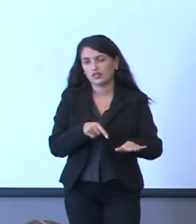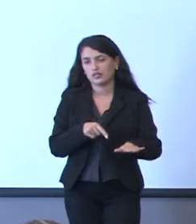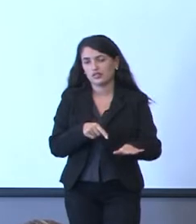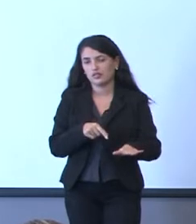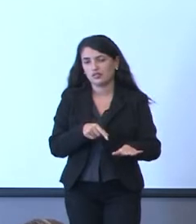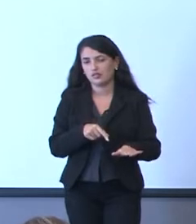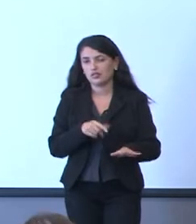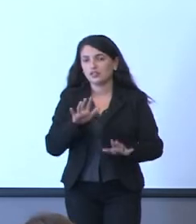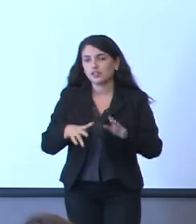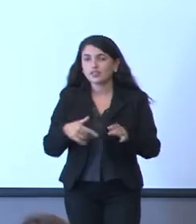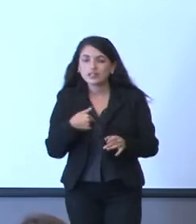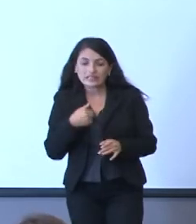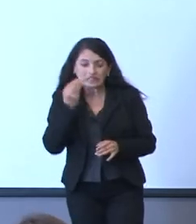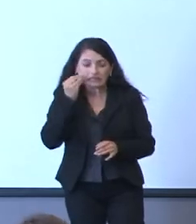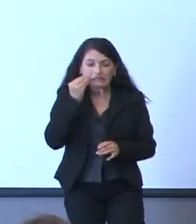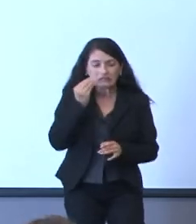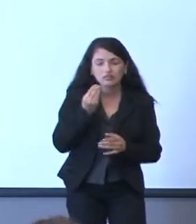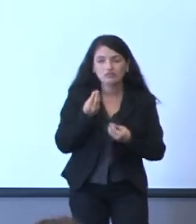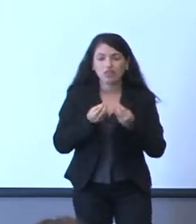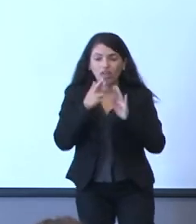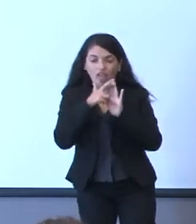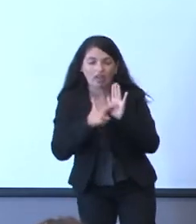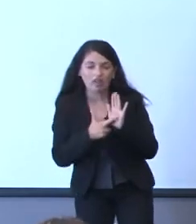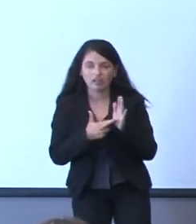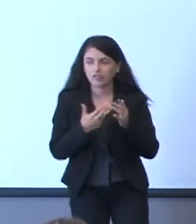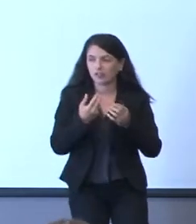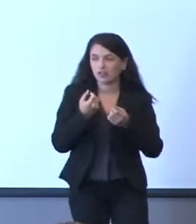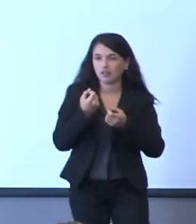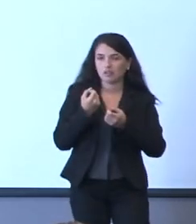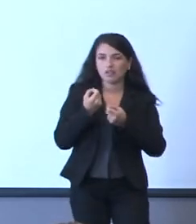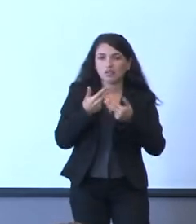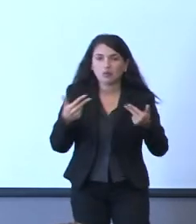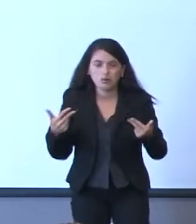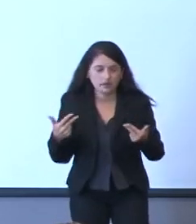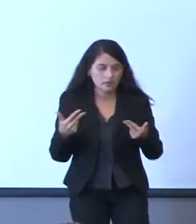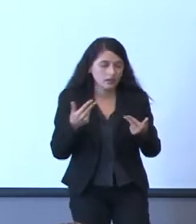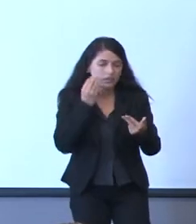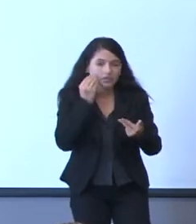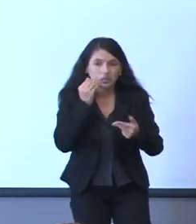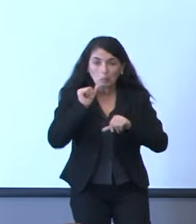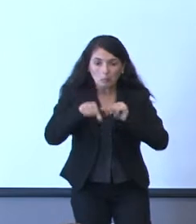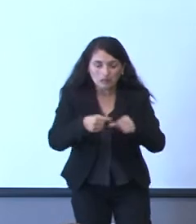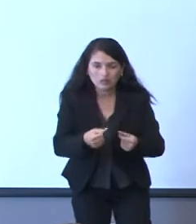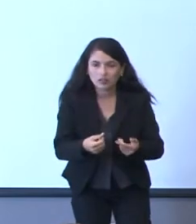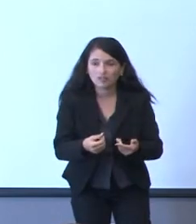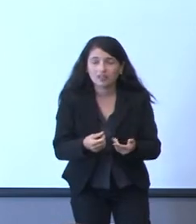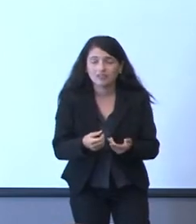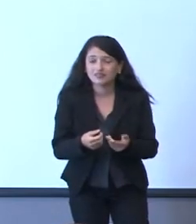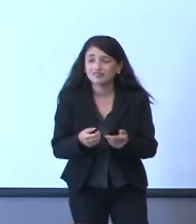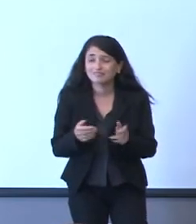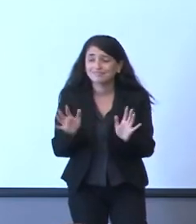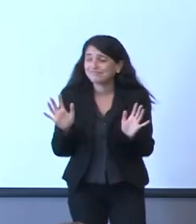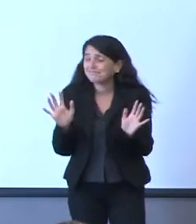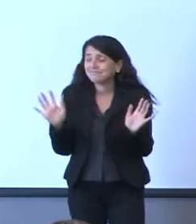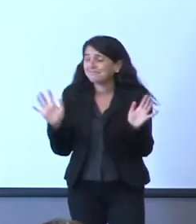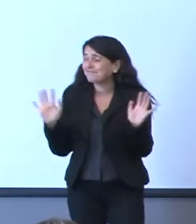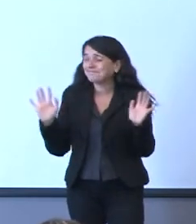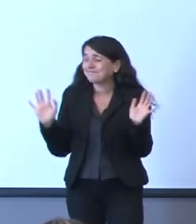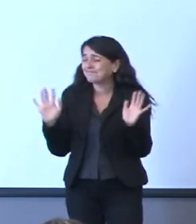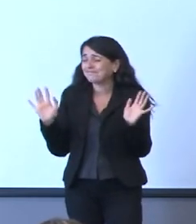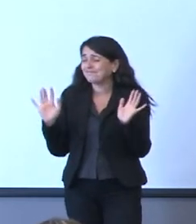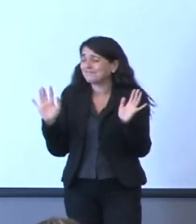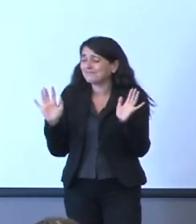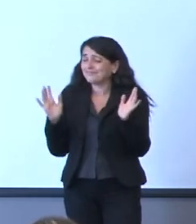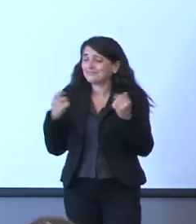procurando manuais e regras e formas de lidar que elas simplesmente não existem,